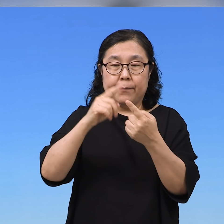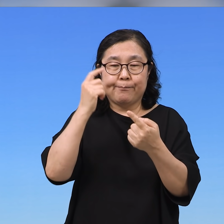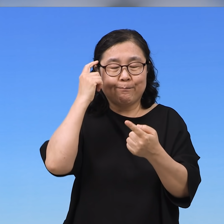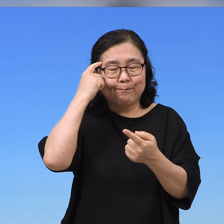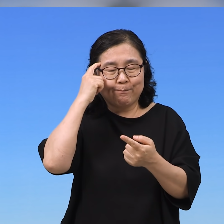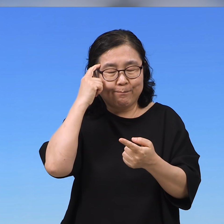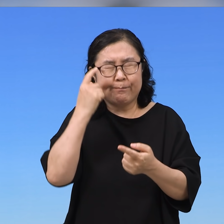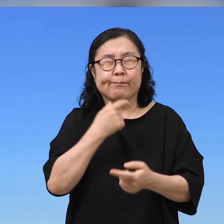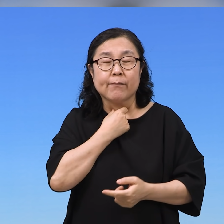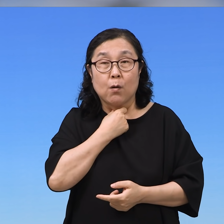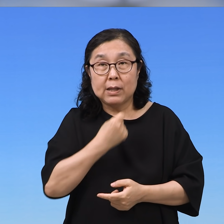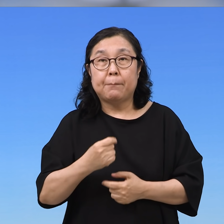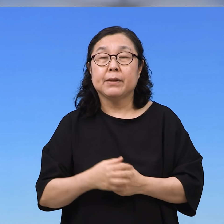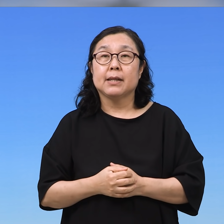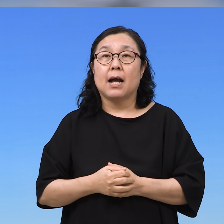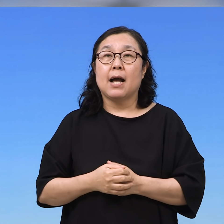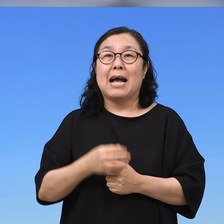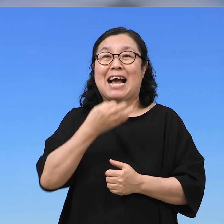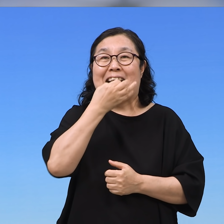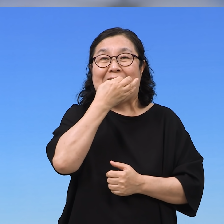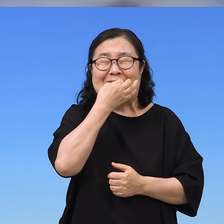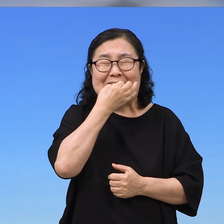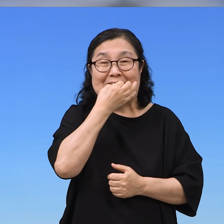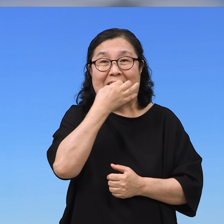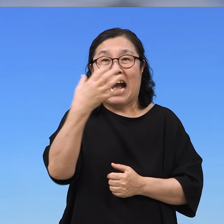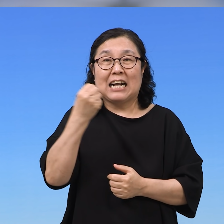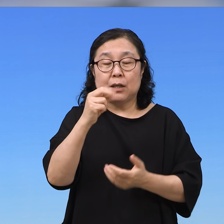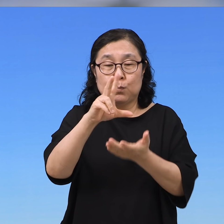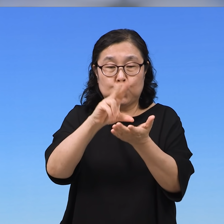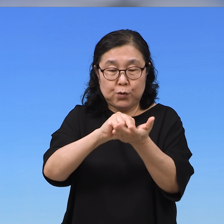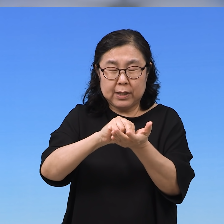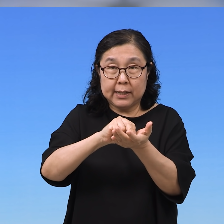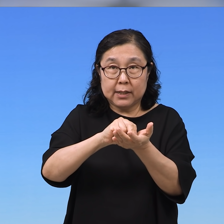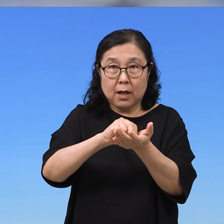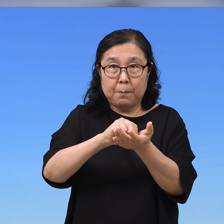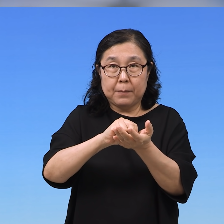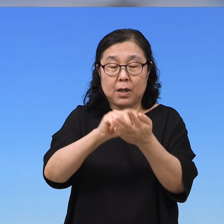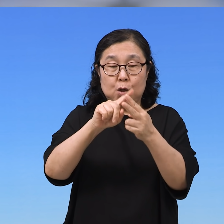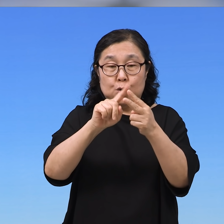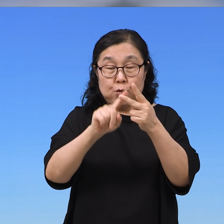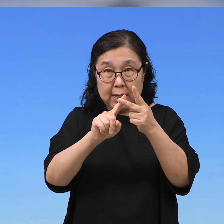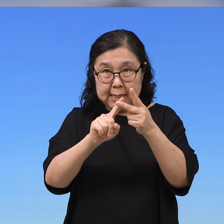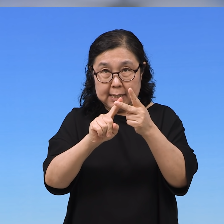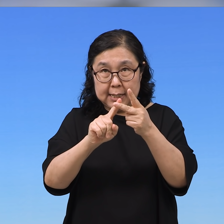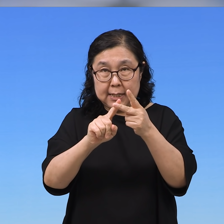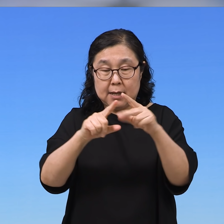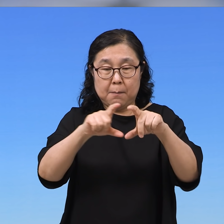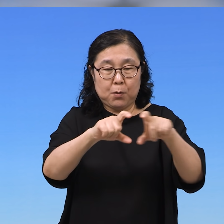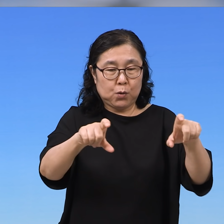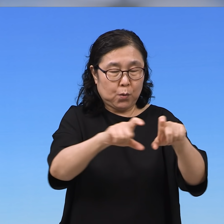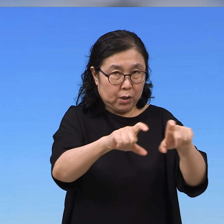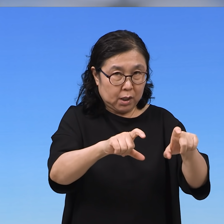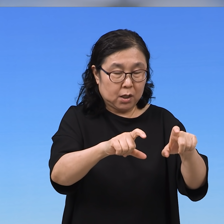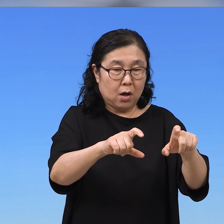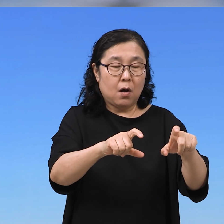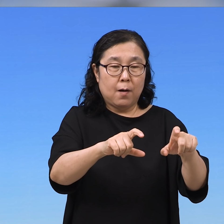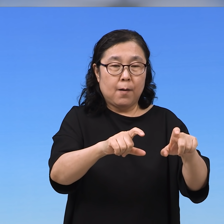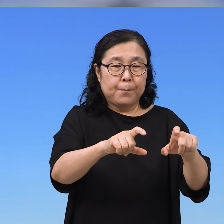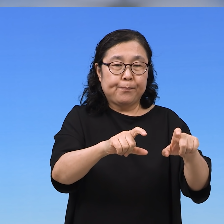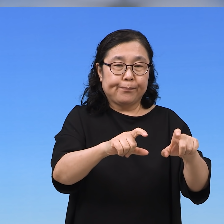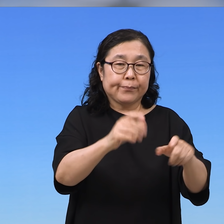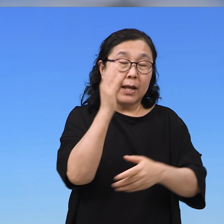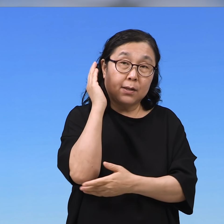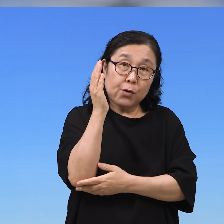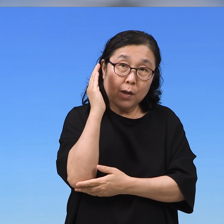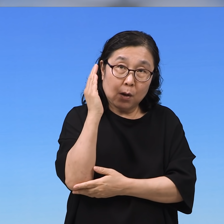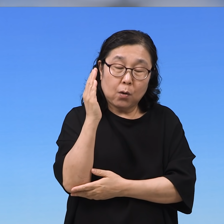하는데요, 앞에서 이제 탐욕이 가진 문제점 일반적인 그 두 가지를 나누고, 그리고 이제 그